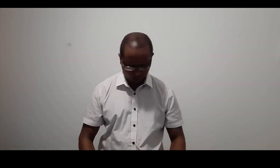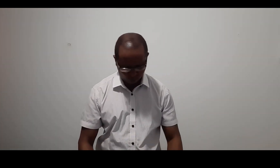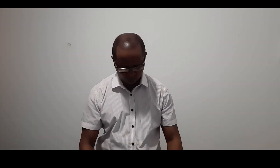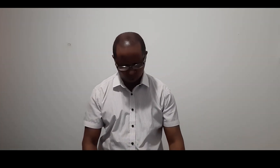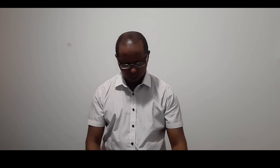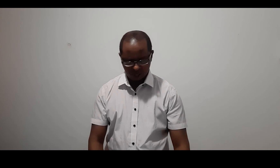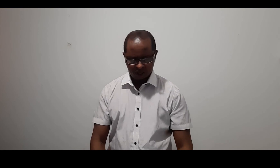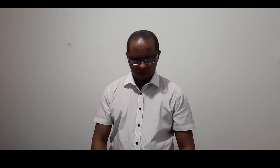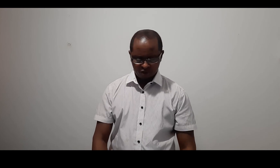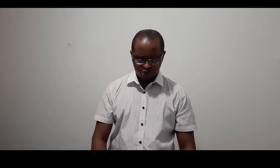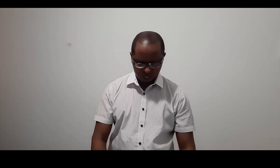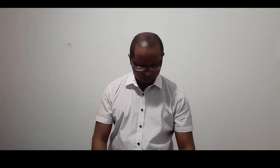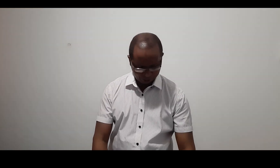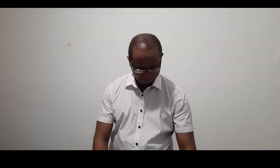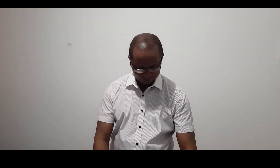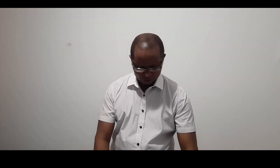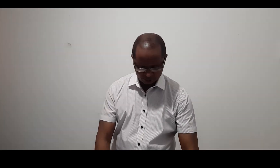daholo ireo vokatra